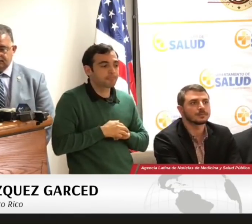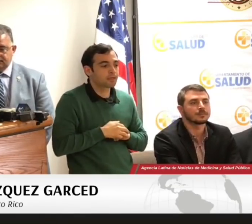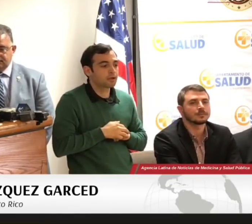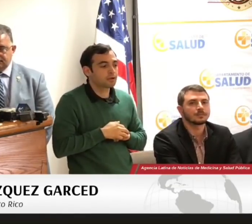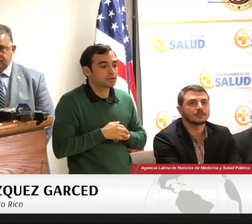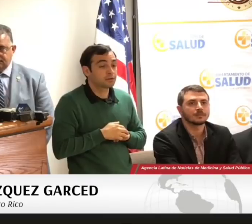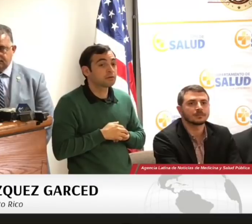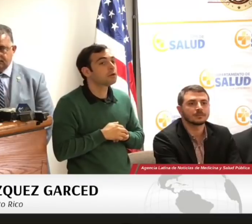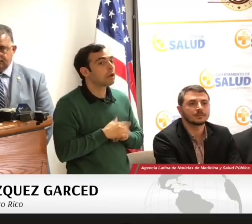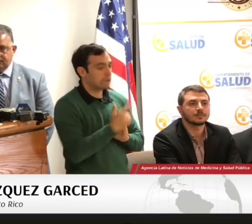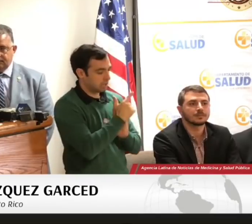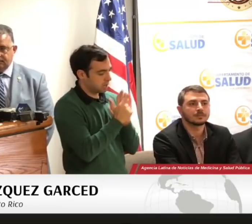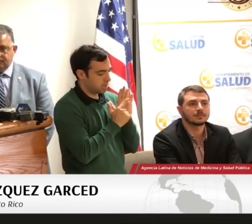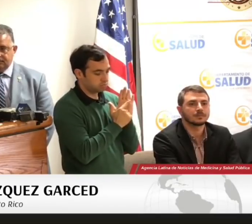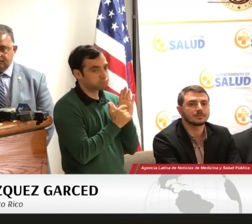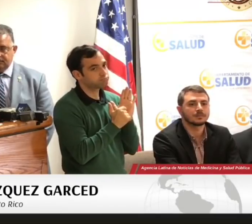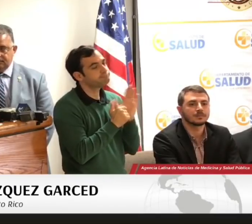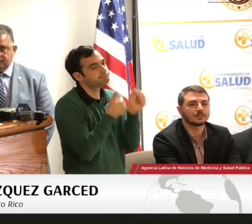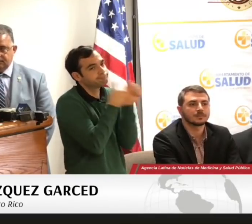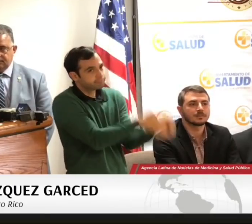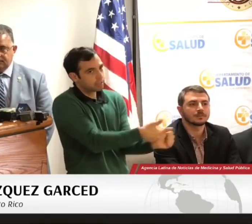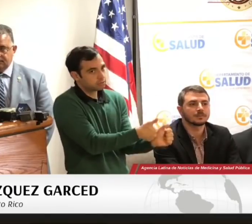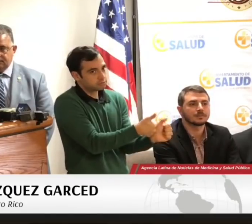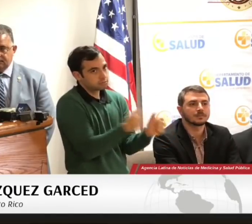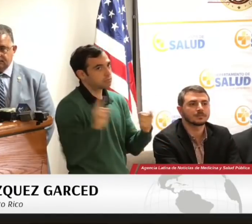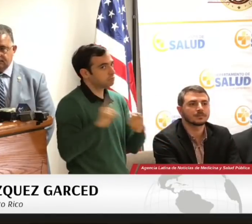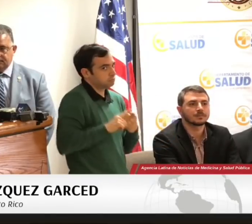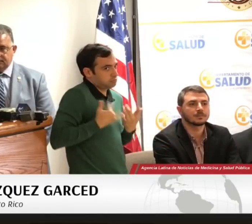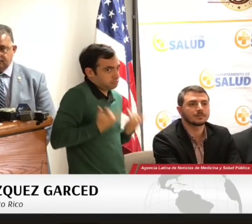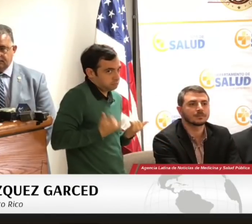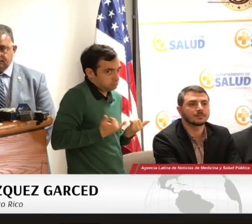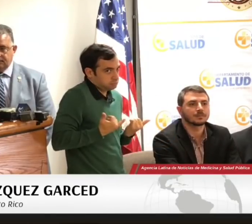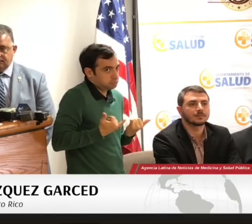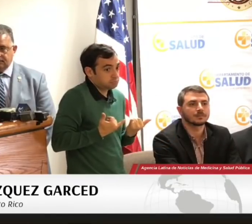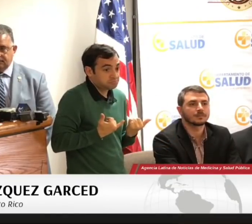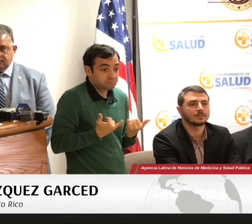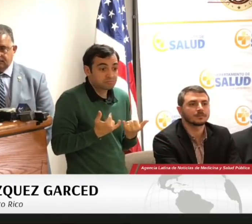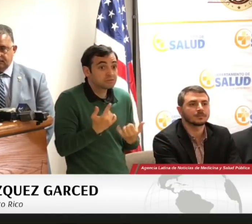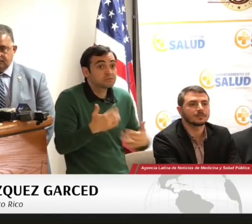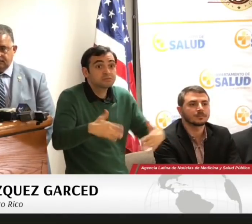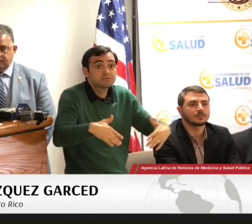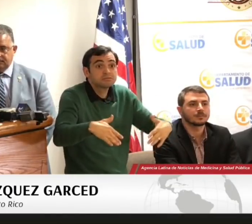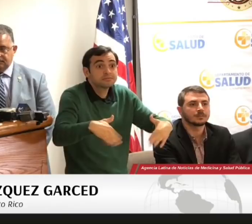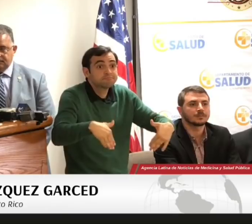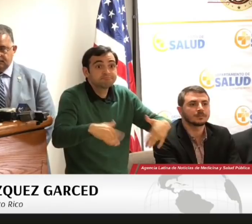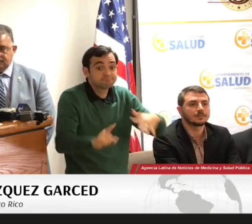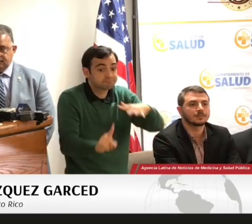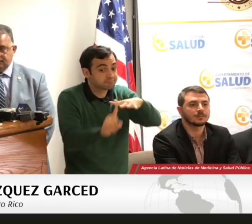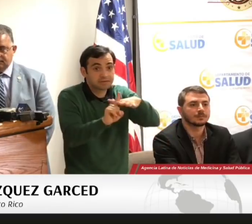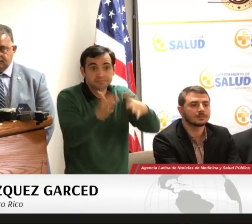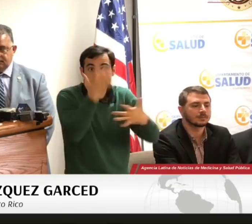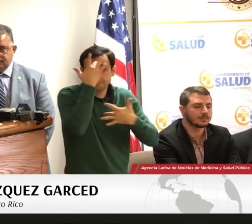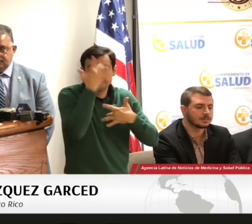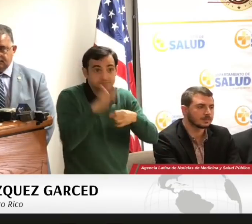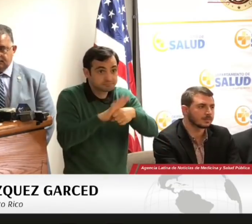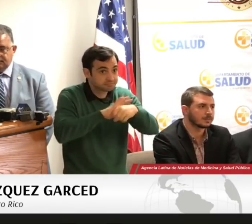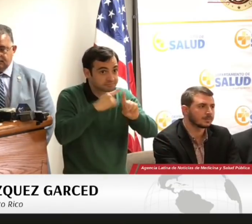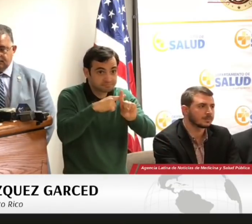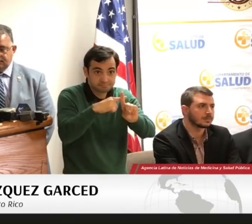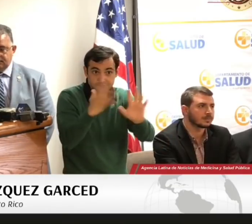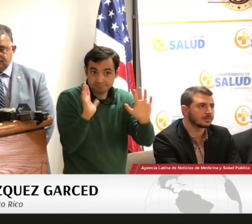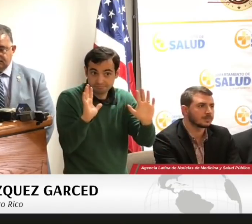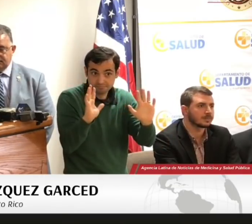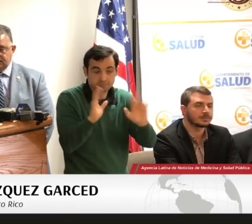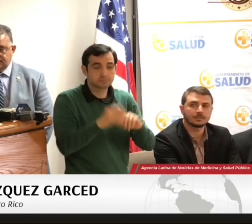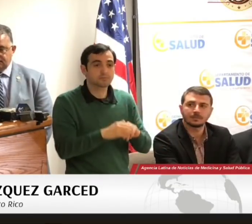la fecha establecida en ley. No tenemos, ¿verdad?, ningún caso confirmado, agraciadamente. La ventaja es que en